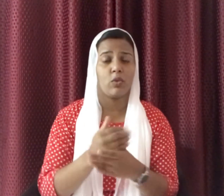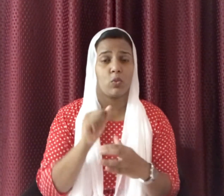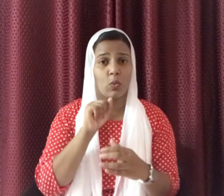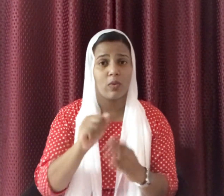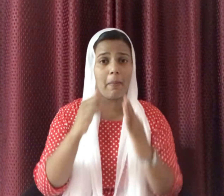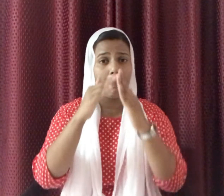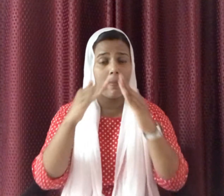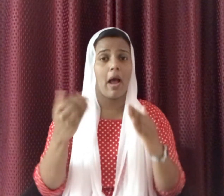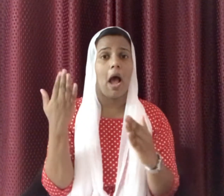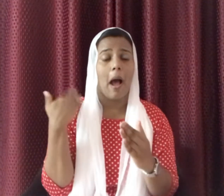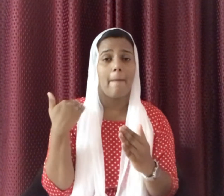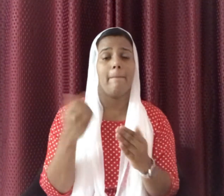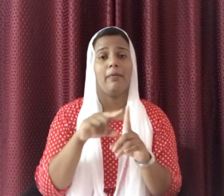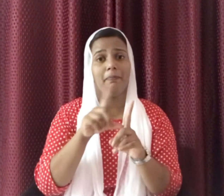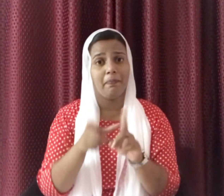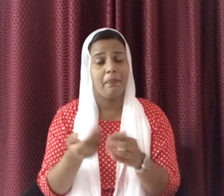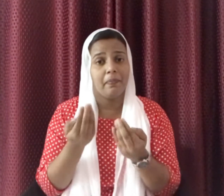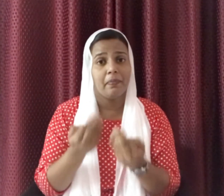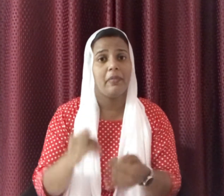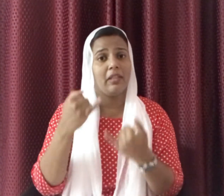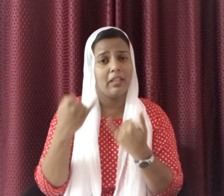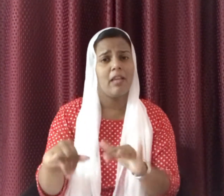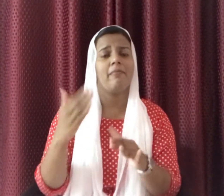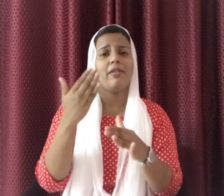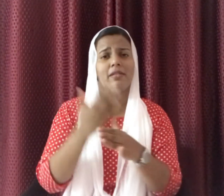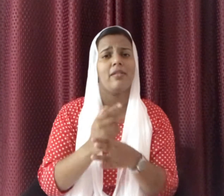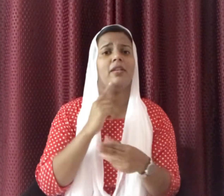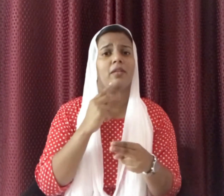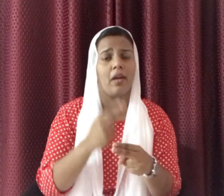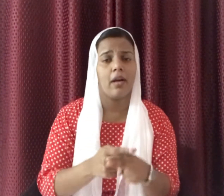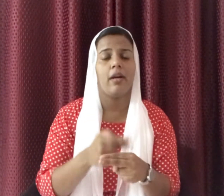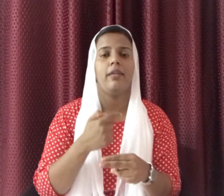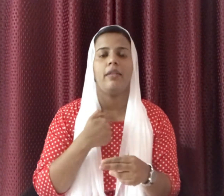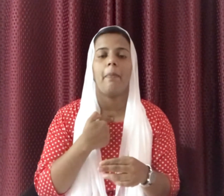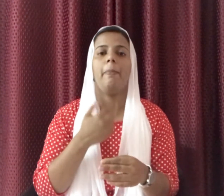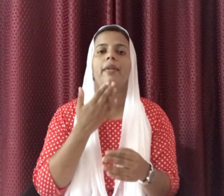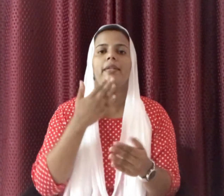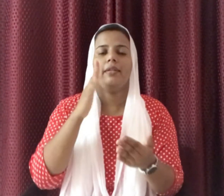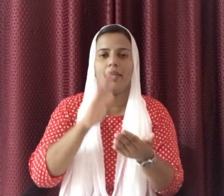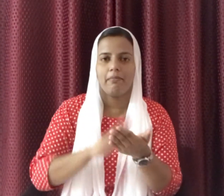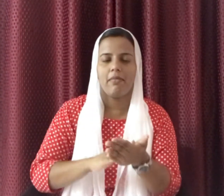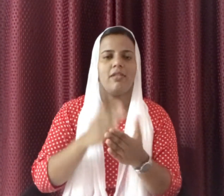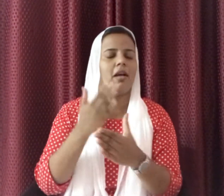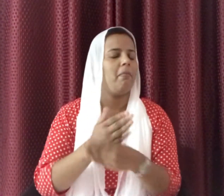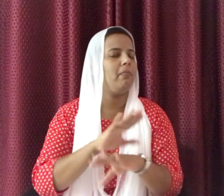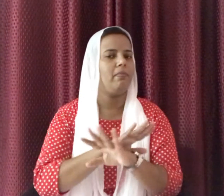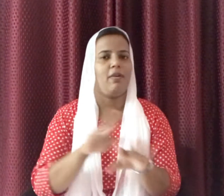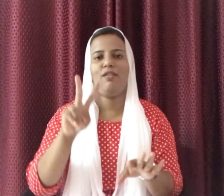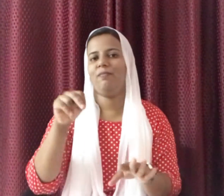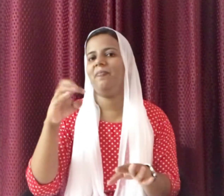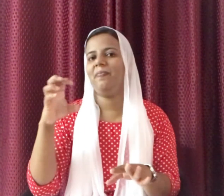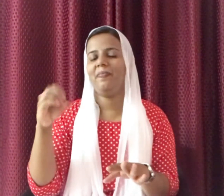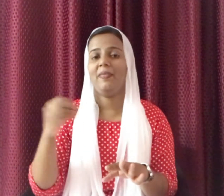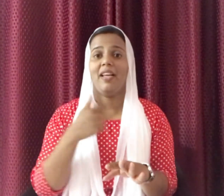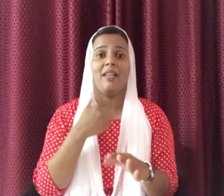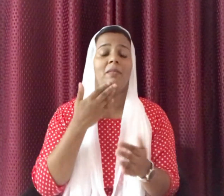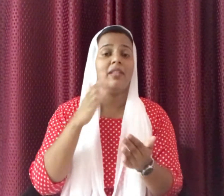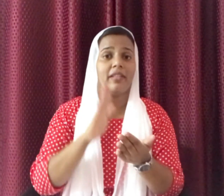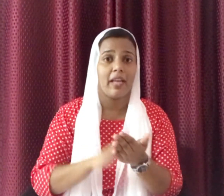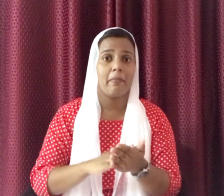സ്വന്തം അമ്മയുടെ പുത്രൻ അല്ലെങ്കിൽ അമ്മയുടെ പുത്രൻ നമുക്ക് നേരെ തിന്മ ചെയ്താലും, നമ്മൾ എന്ത് ചെയ്യാൻ പാടില്ല? നമ്മൾ തിന്മ ചെയ്യാൻ പാടില്ല. നമ്മൾ തിന്മയെ